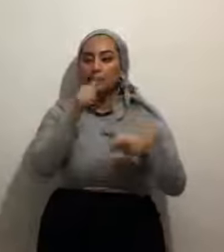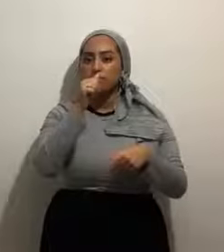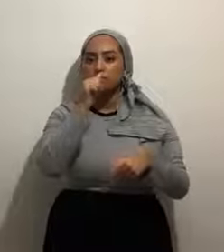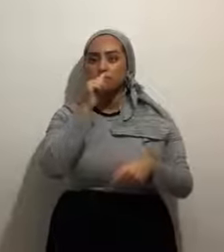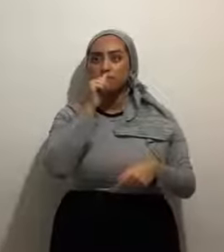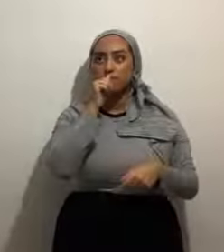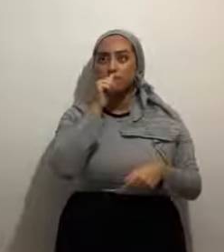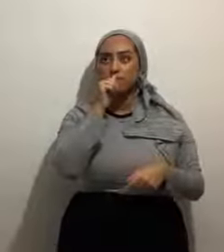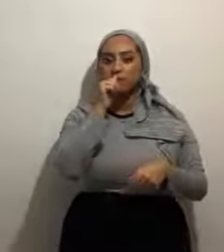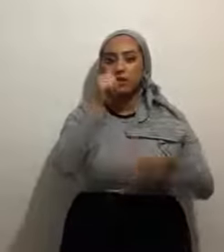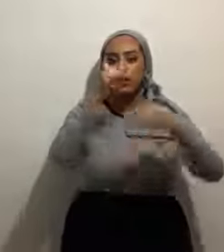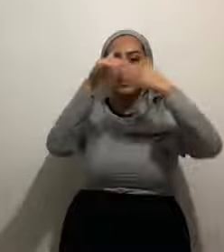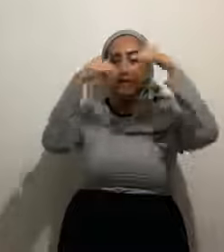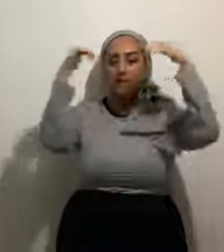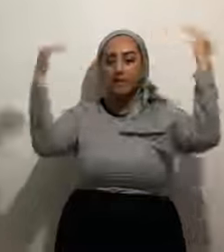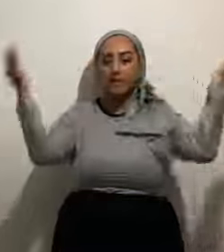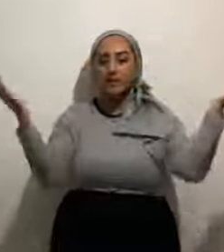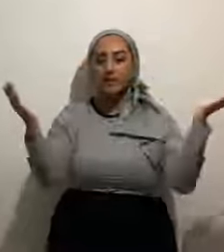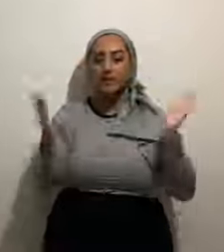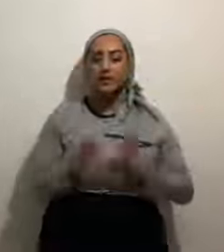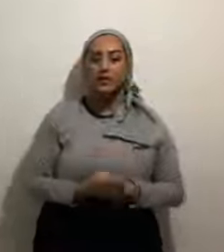los lugares secretos del sur, después vamos a Israel.